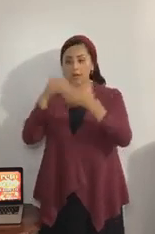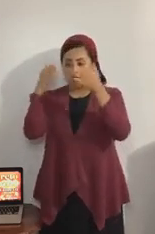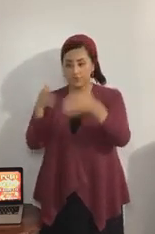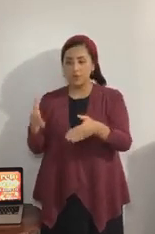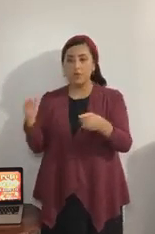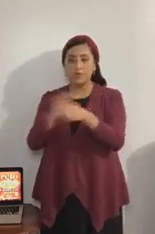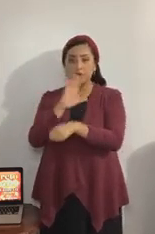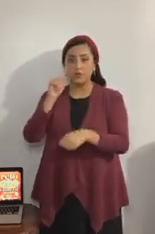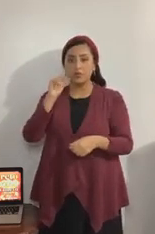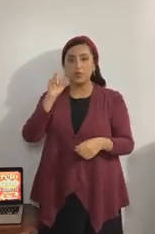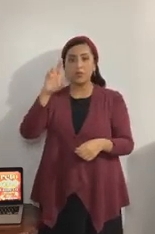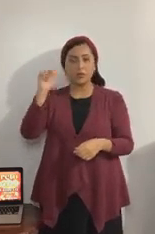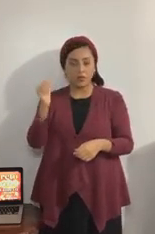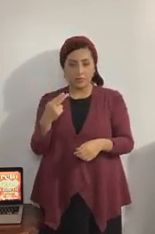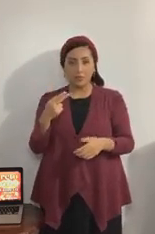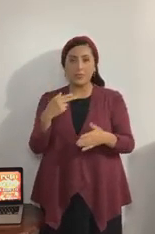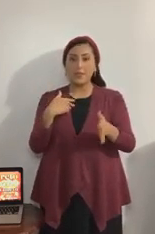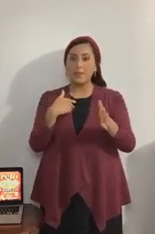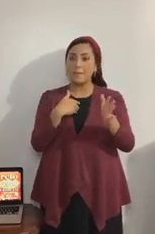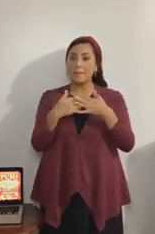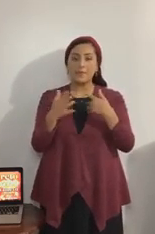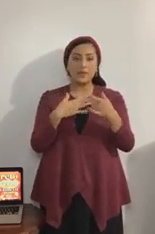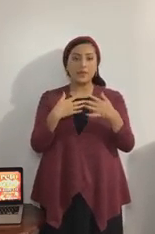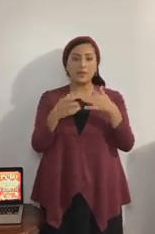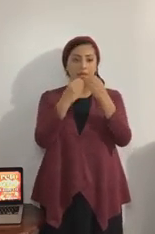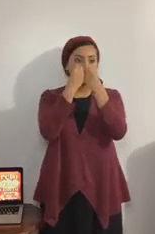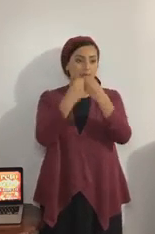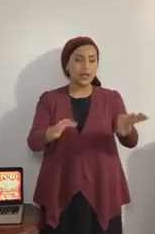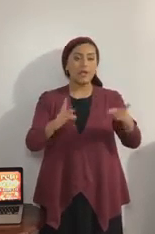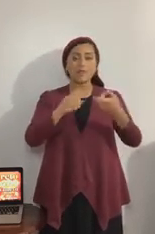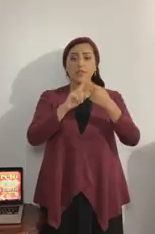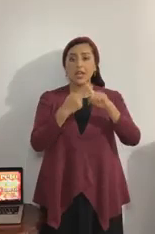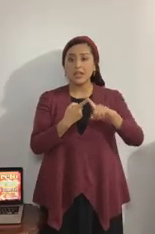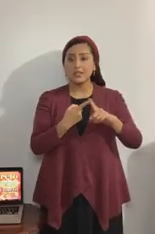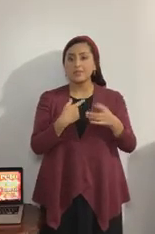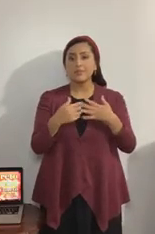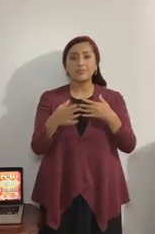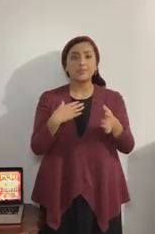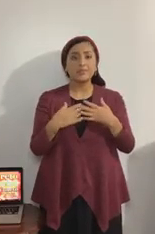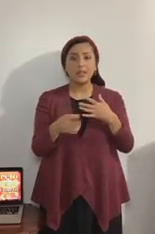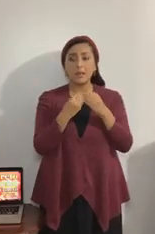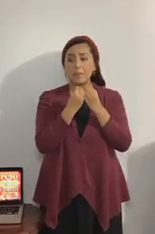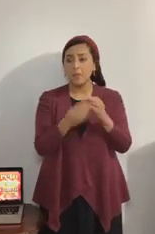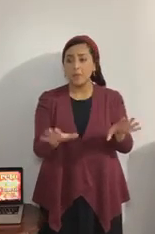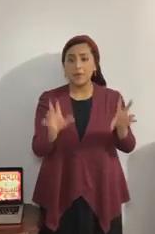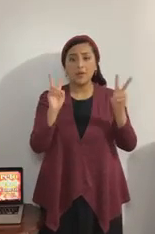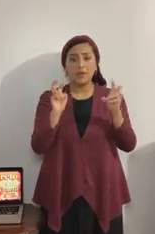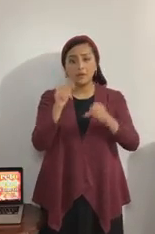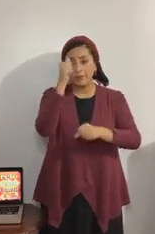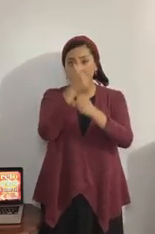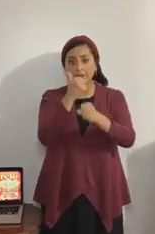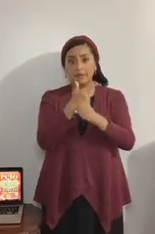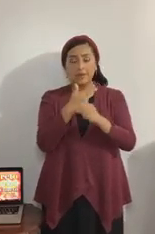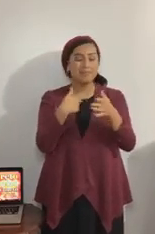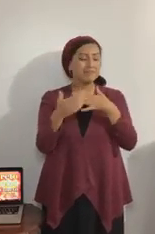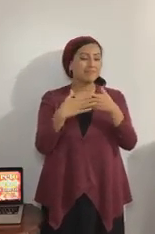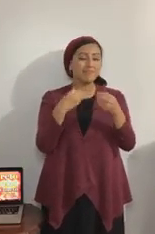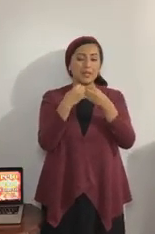Torah, a pesar de perder amistades, a pesar de perder disquermanitos del diablo, etc. A mí no me interesa